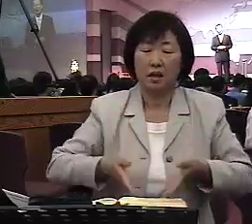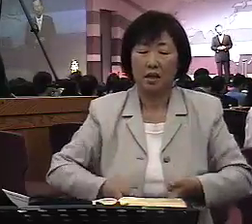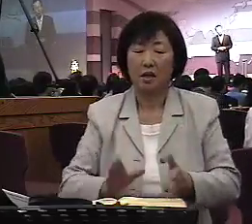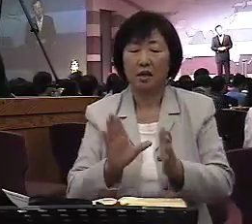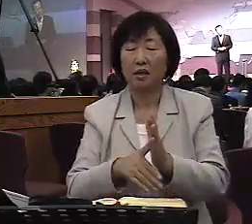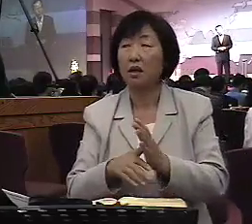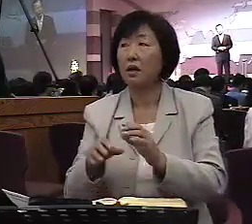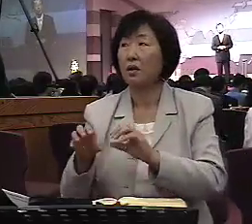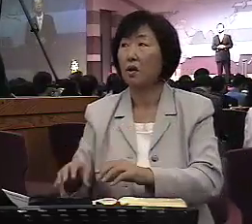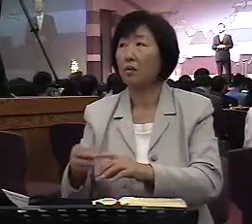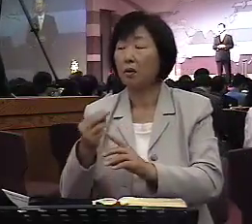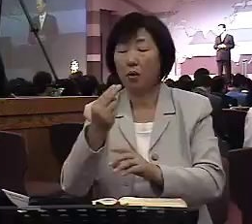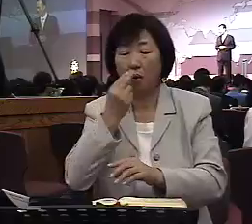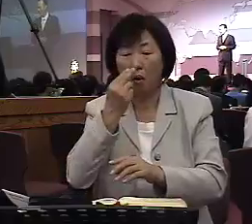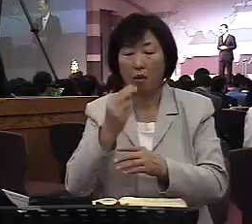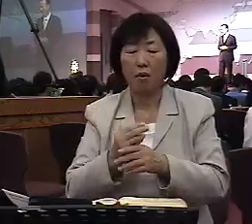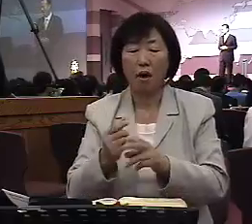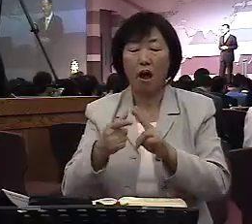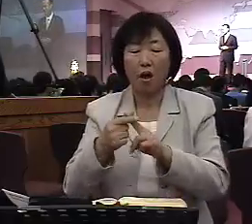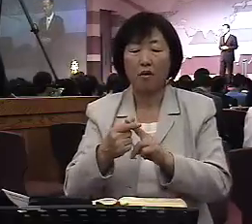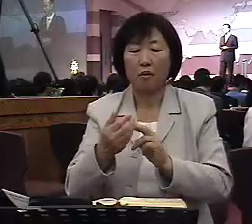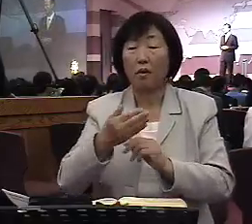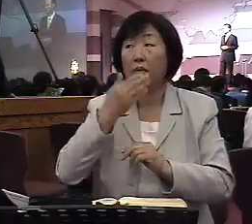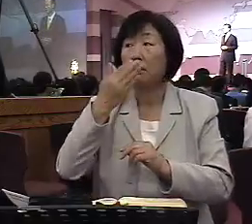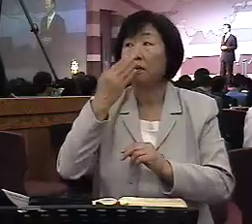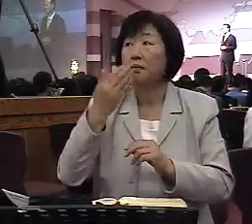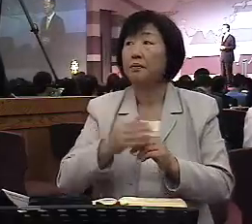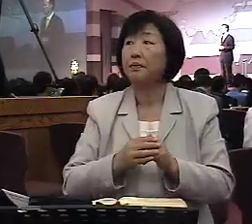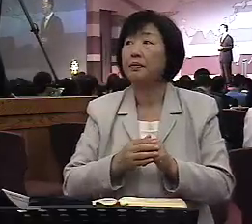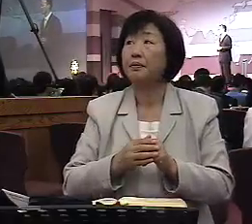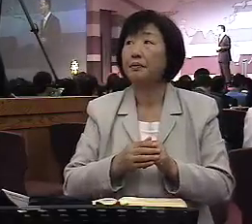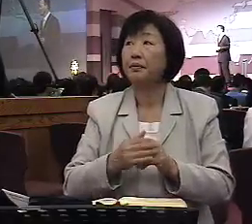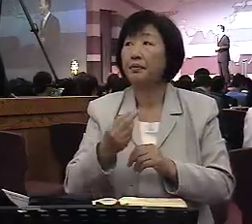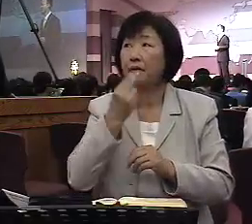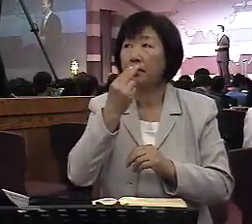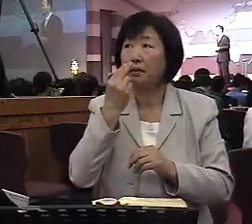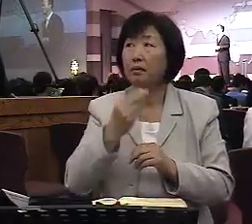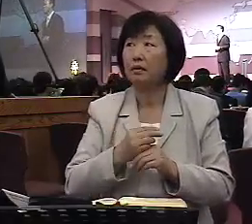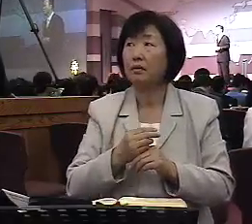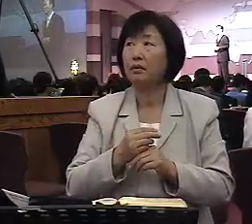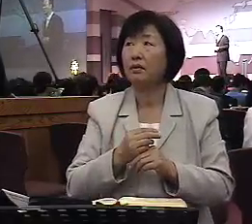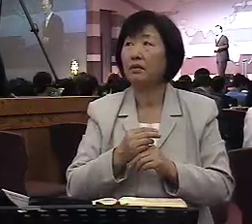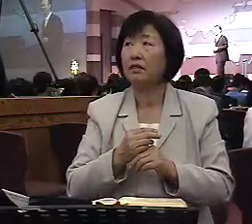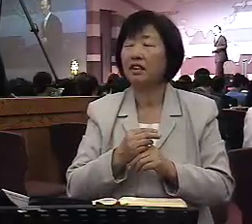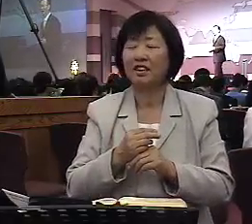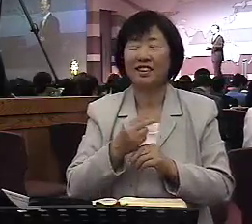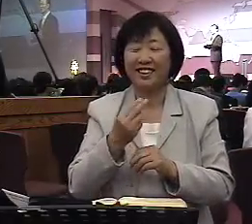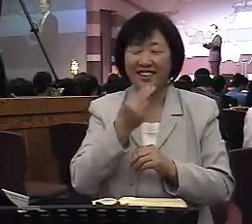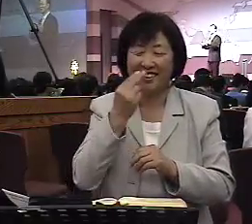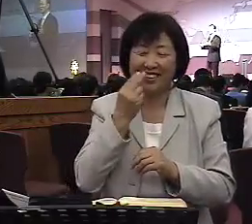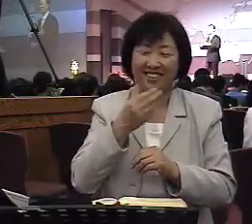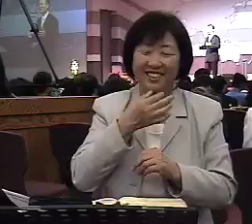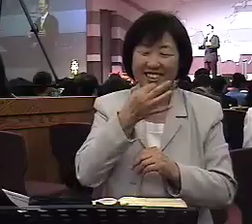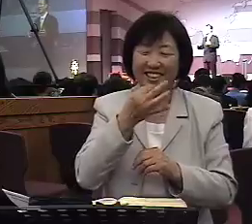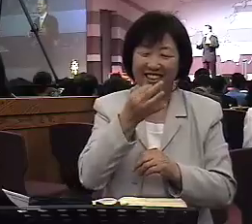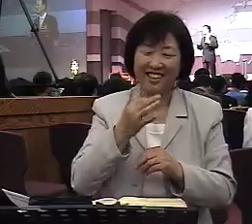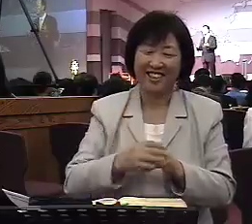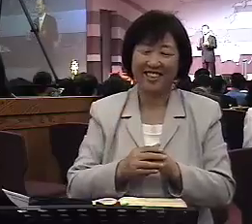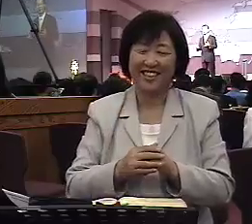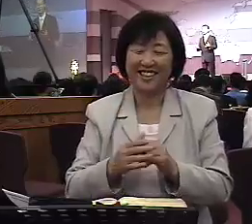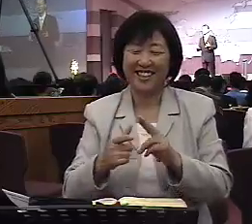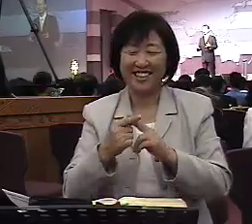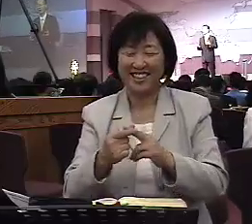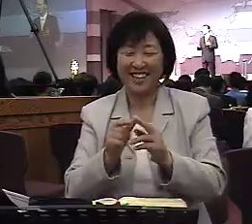같이 호흡을, 숨을 쉬어줍니다. 아시죠? 숨 쉬는 거 잊어볼 때 훅훅 쉬라. 숨을 쉬면서